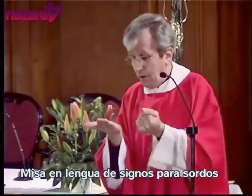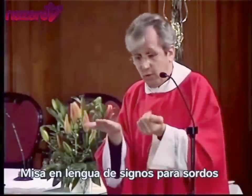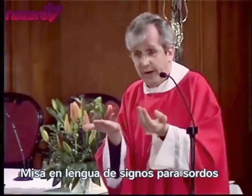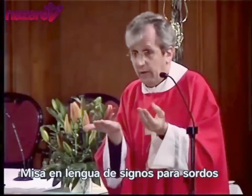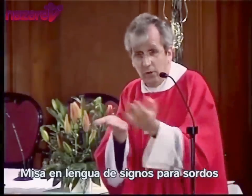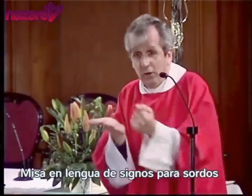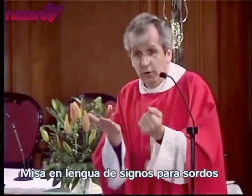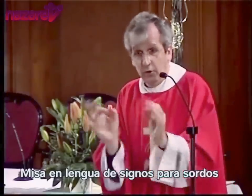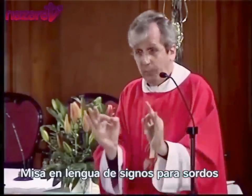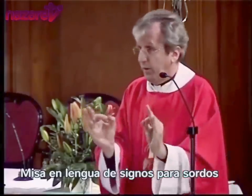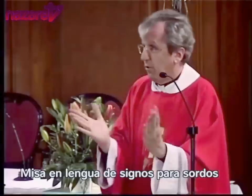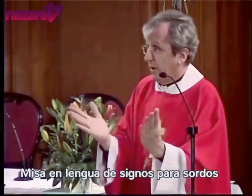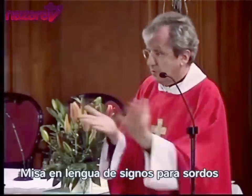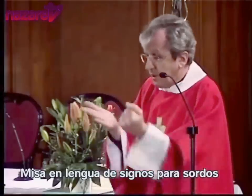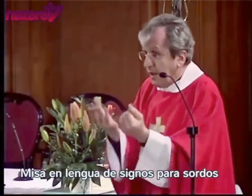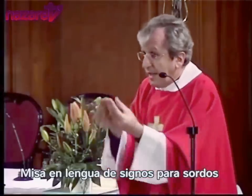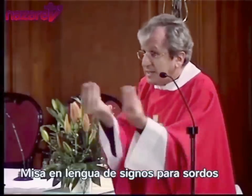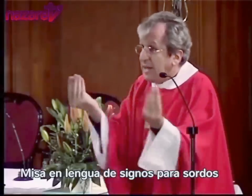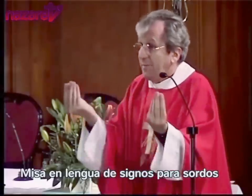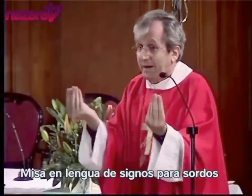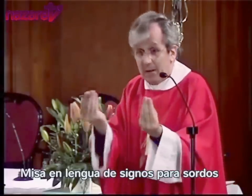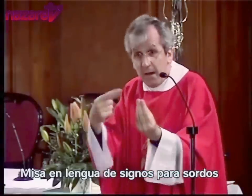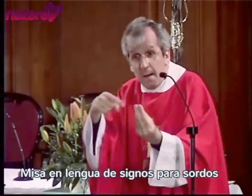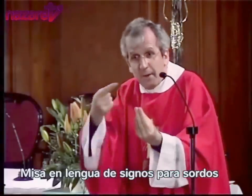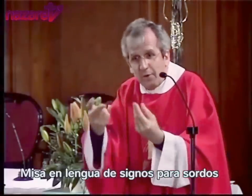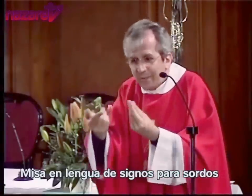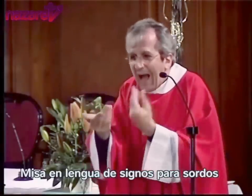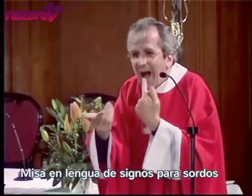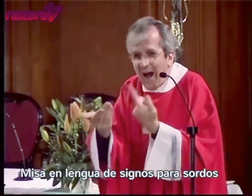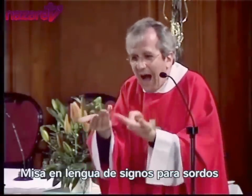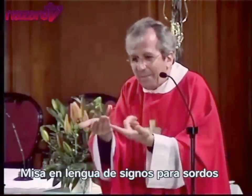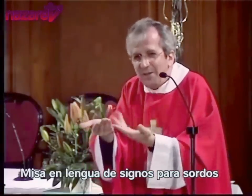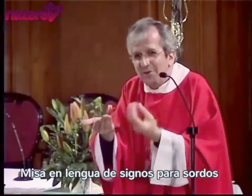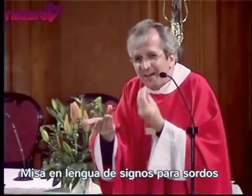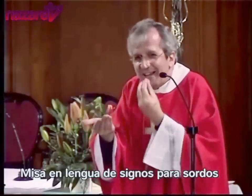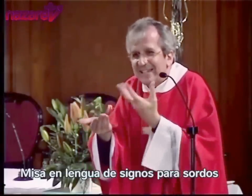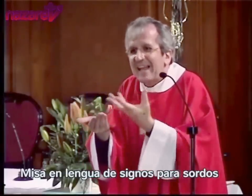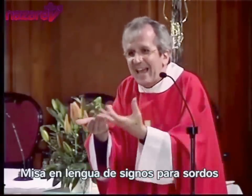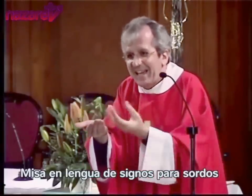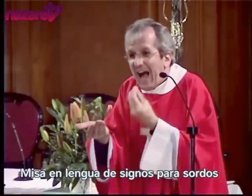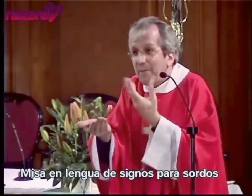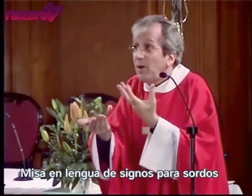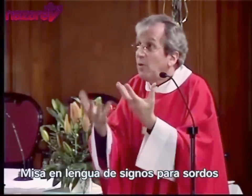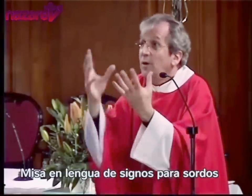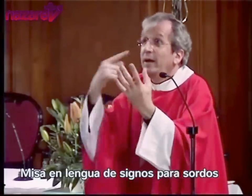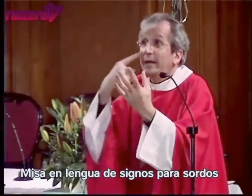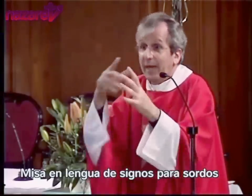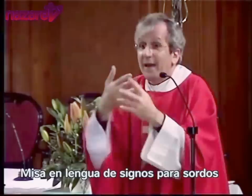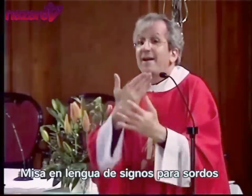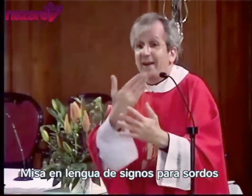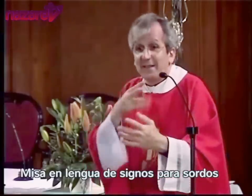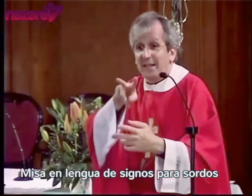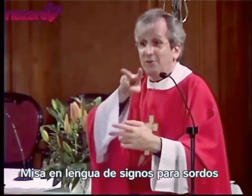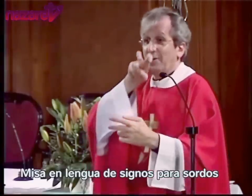intenta cogerlo, no puede cogerlo, es decir, es inabarcable, pero ha habido ese aire, ha habido algo